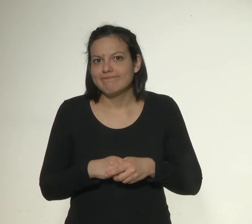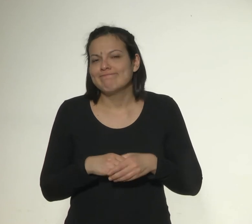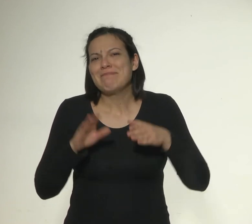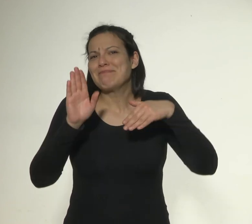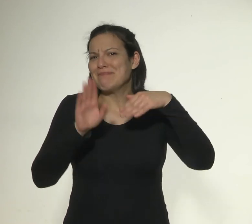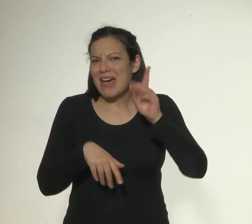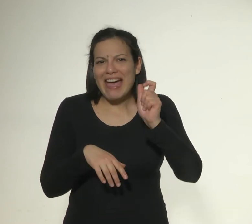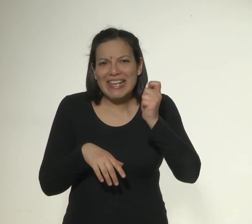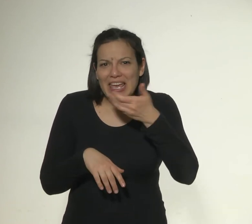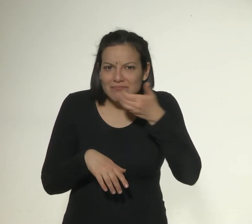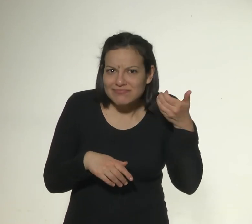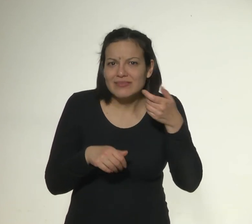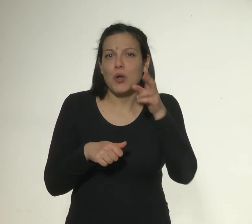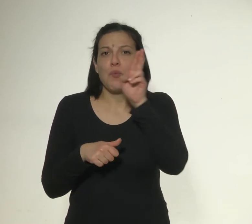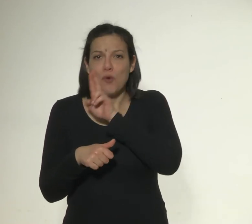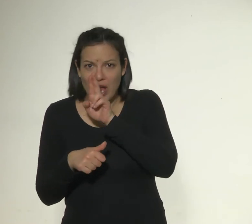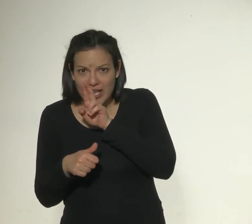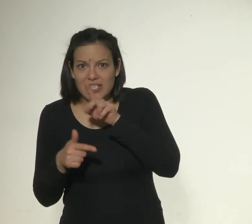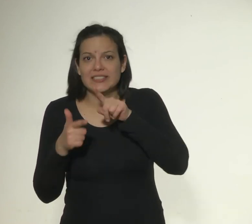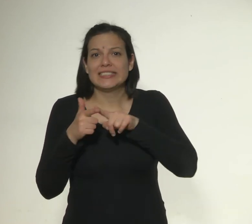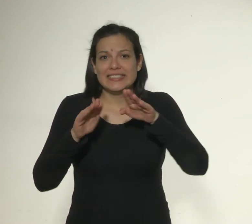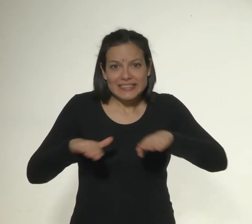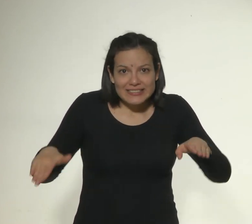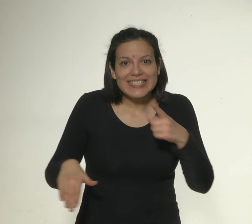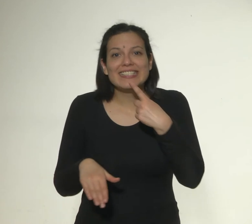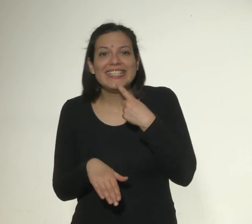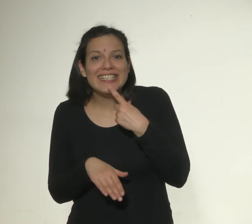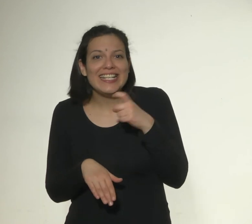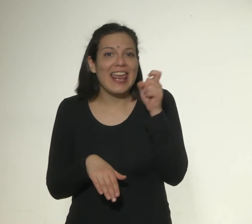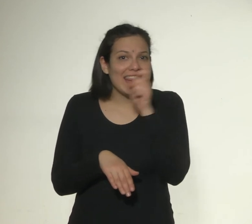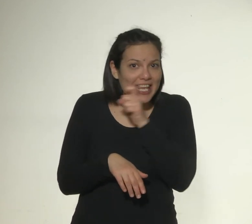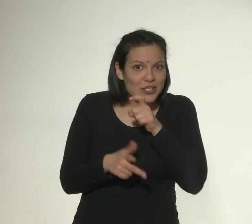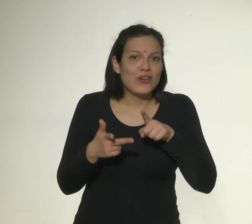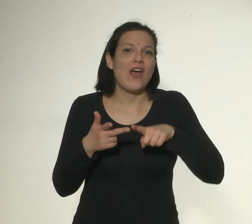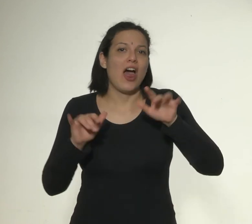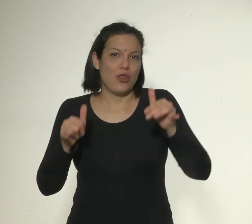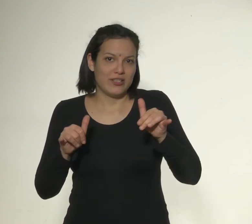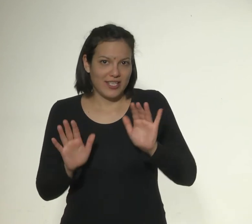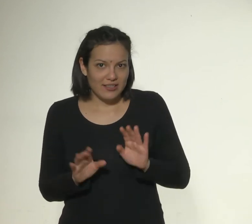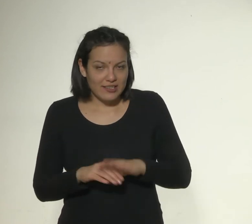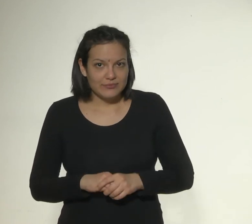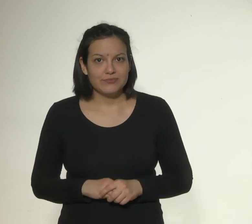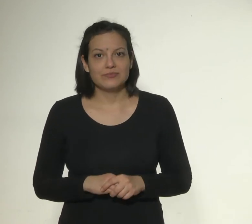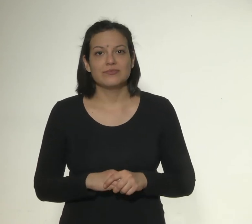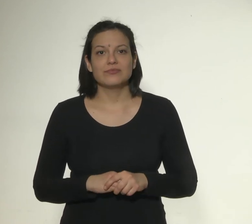las víctimas son mujeres, niñas, niños y adolescentes.